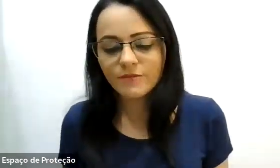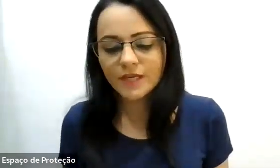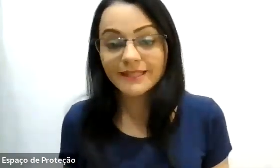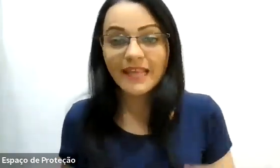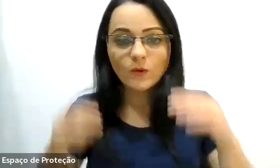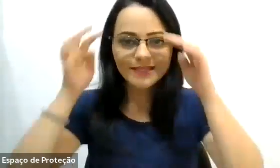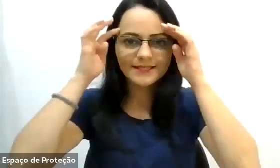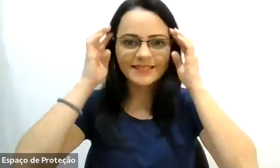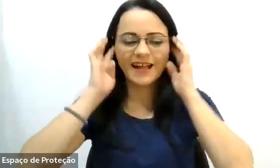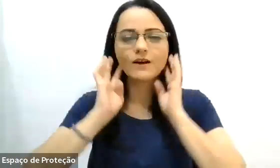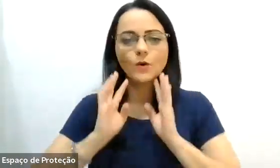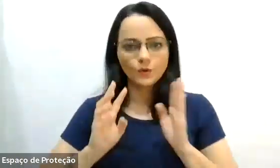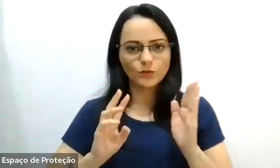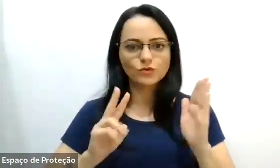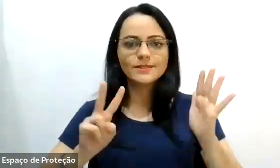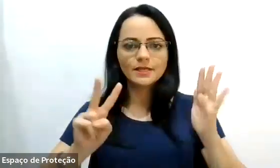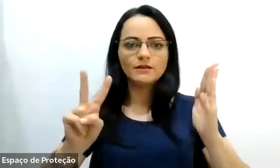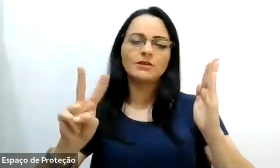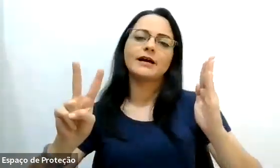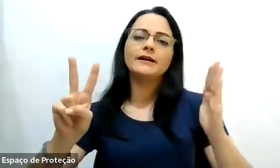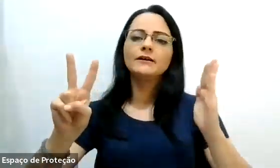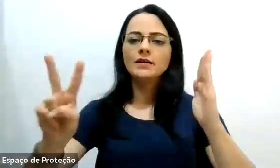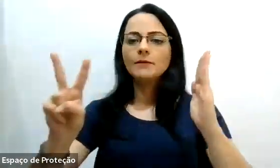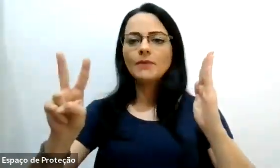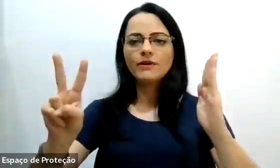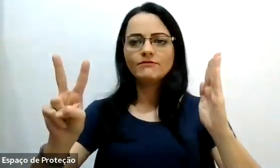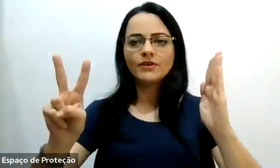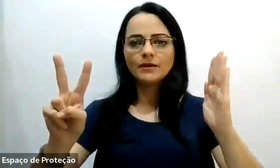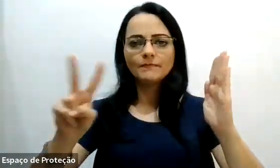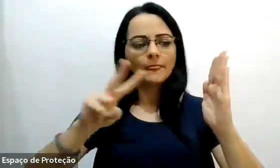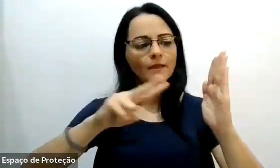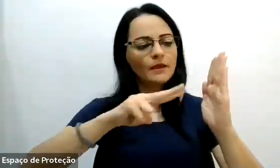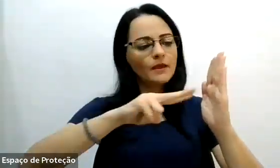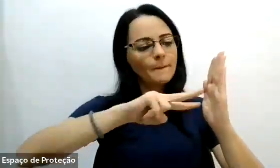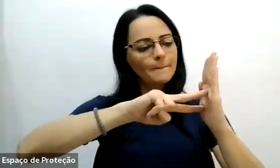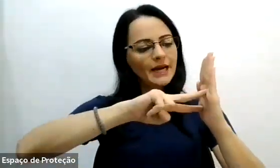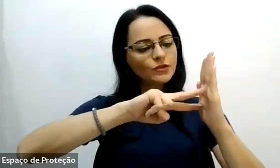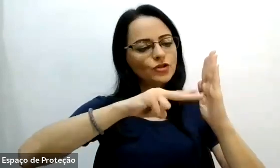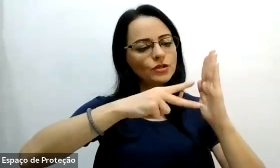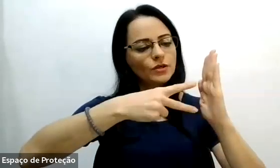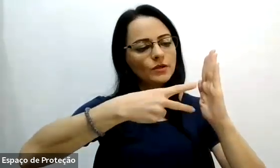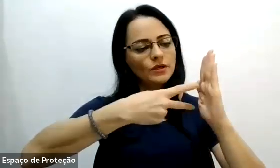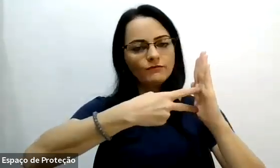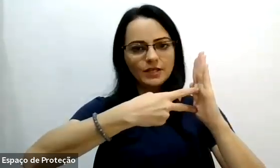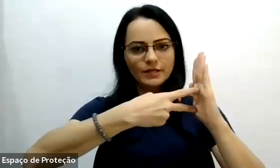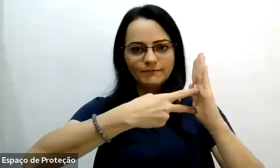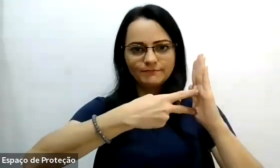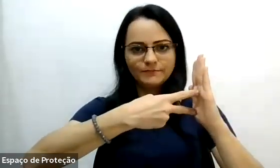significa Deus está conosco. Significar, mão em V, bate e vira.